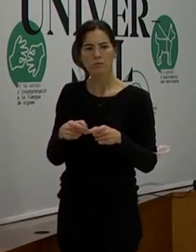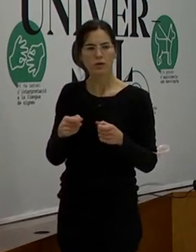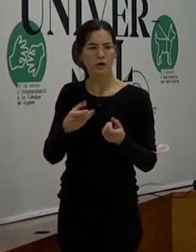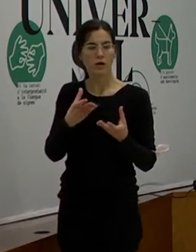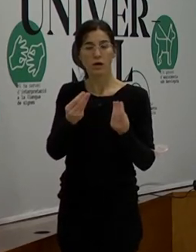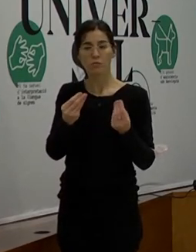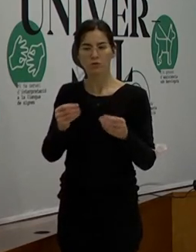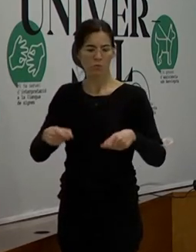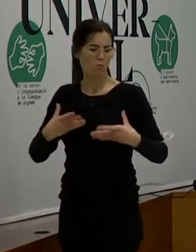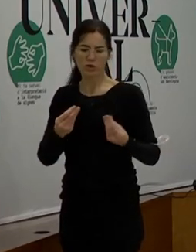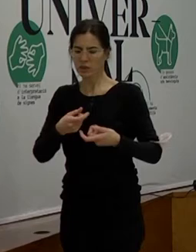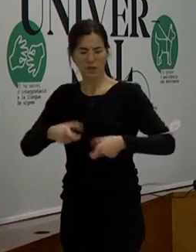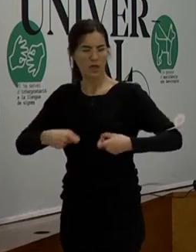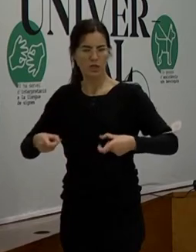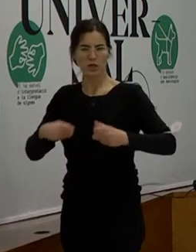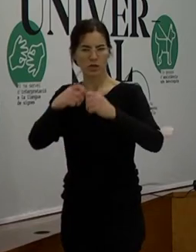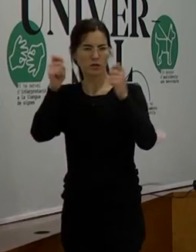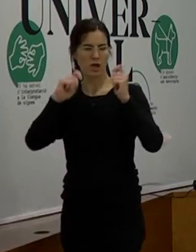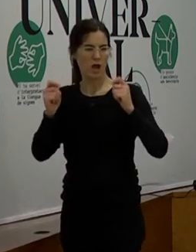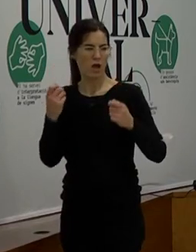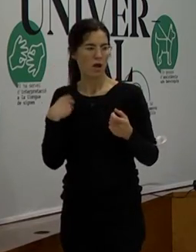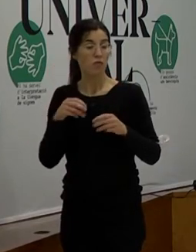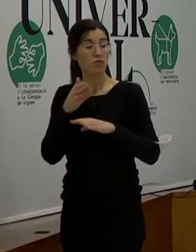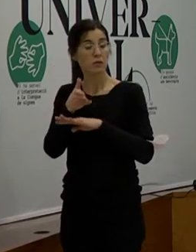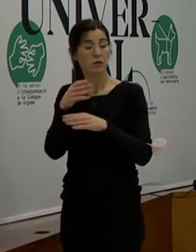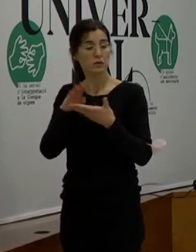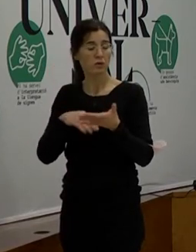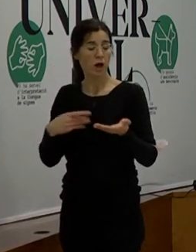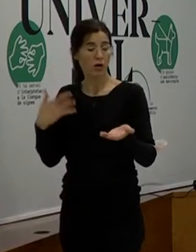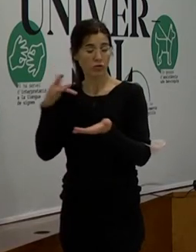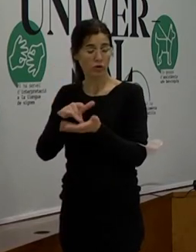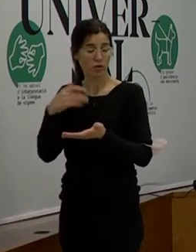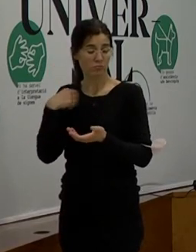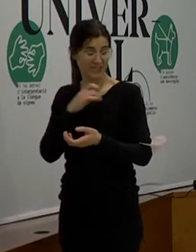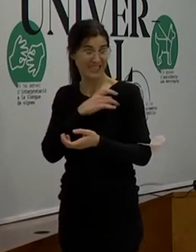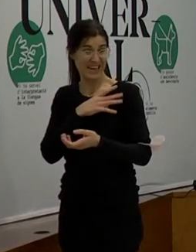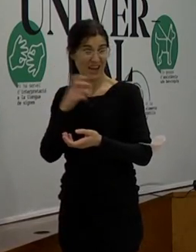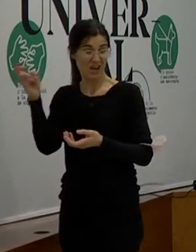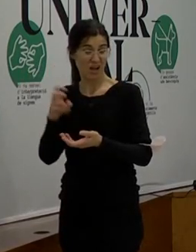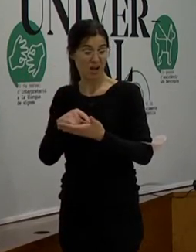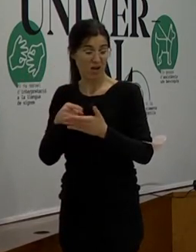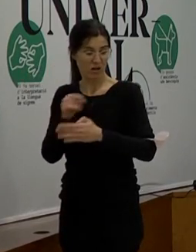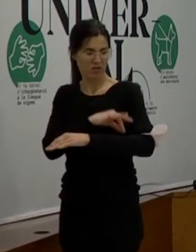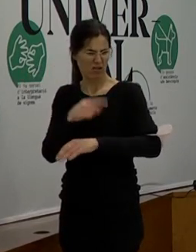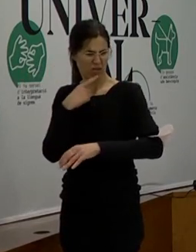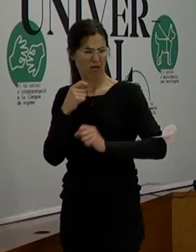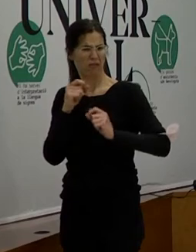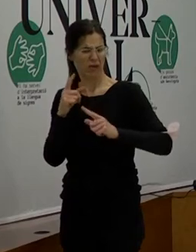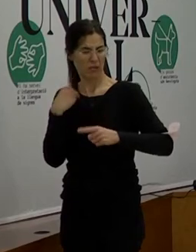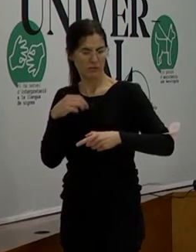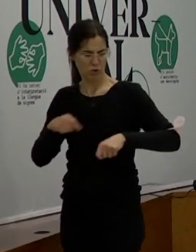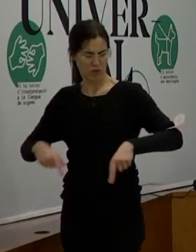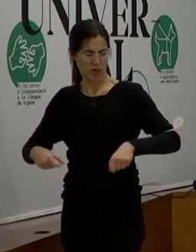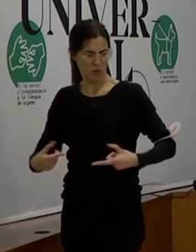rodes. Ara vas a Barcelona i ara he tingut un arquitecte de Xile que ha vingut. Diu, és veritat, és que està lleno de silles,